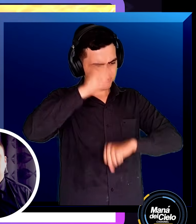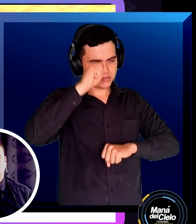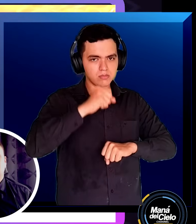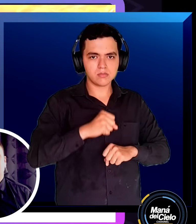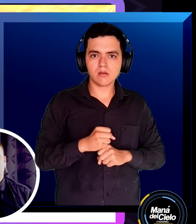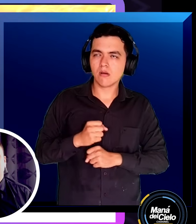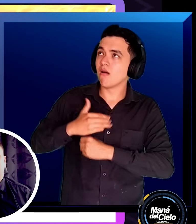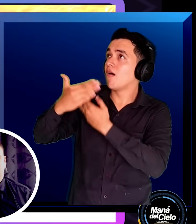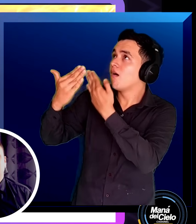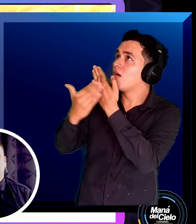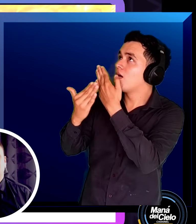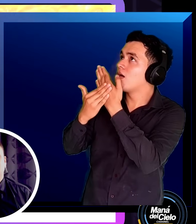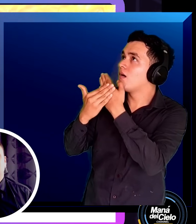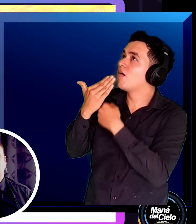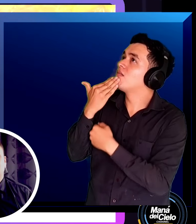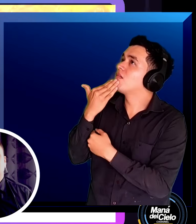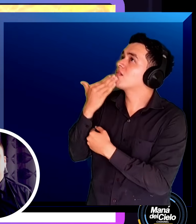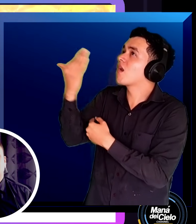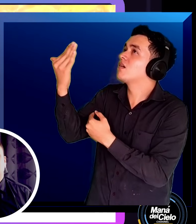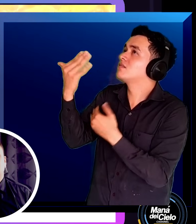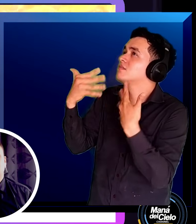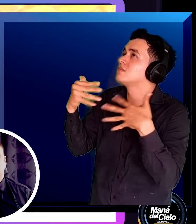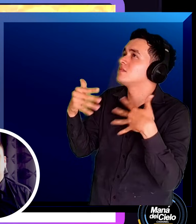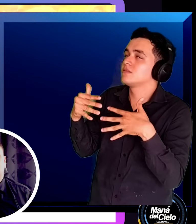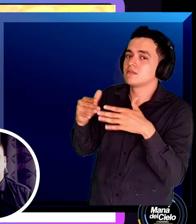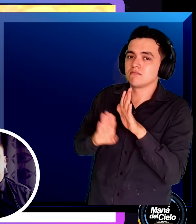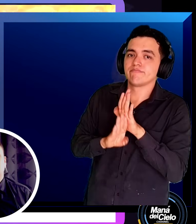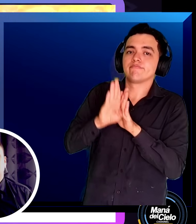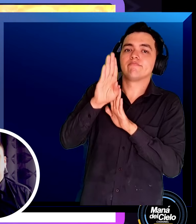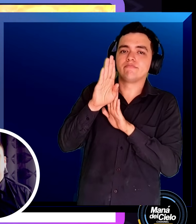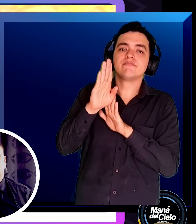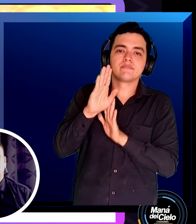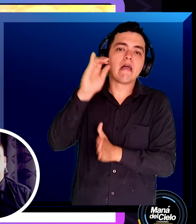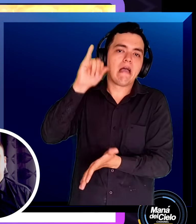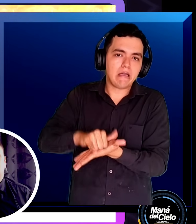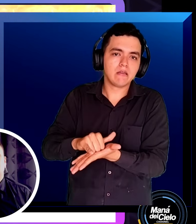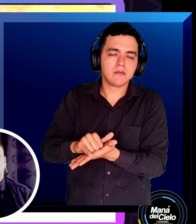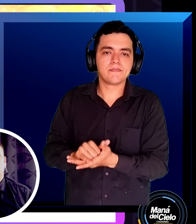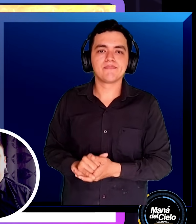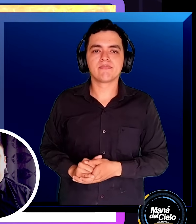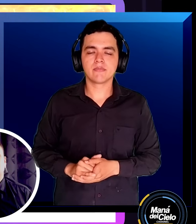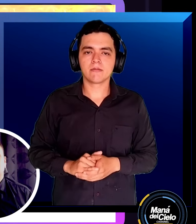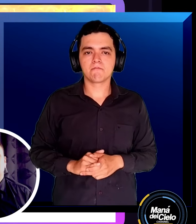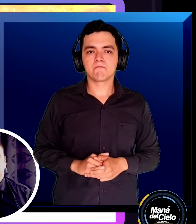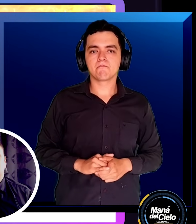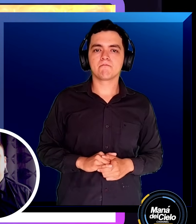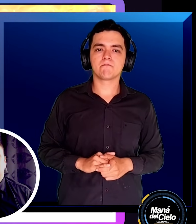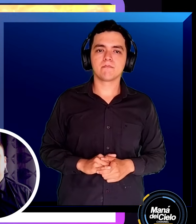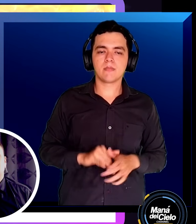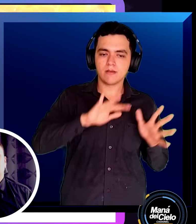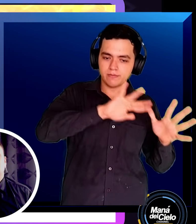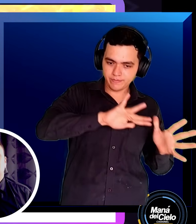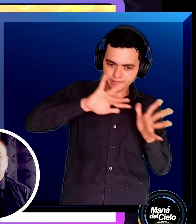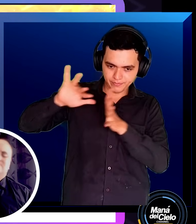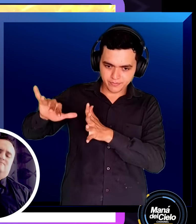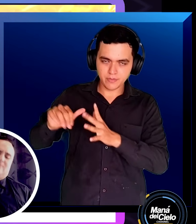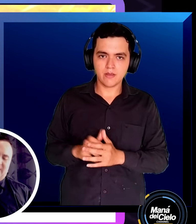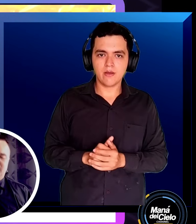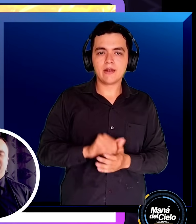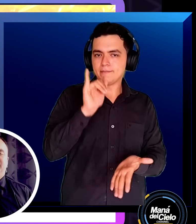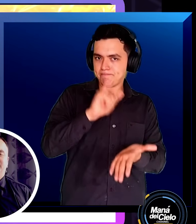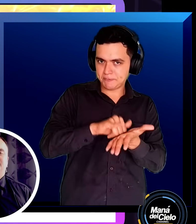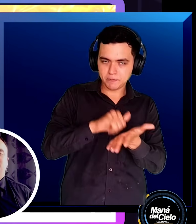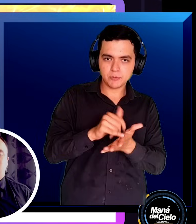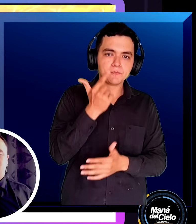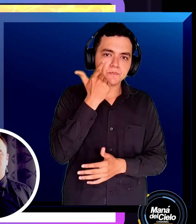Si usted quiere que le vaya bien en la vida, vuélvase como un niño. Y como dice ese salmo, como el siervo espera de la mano de su